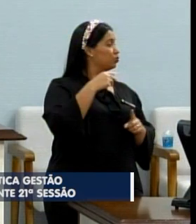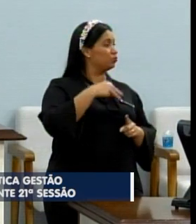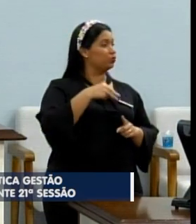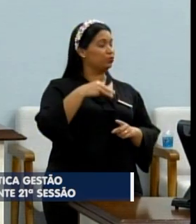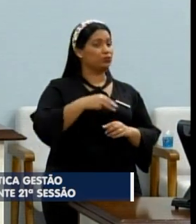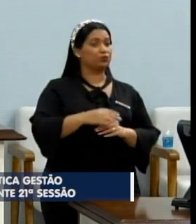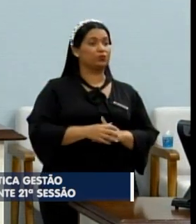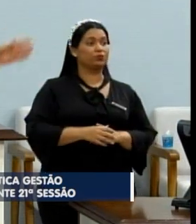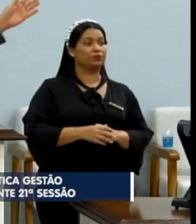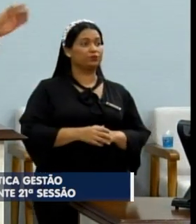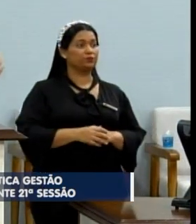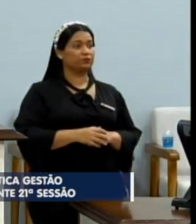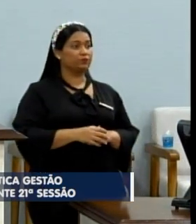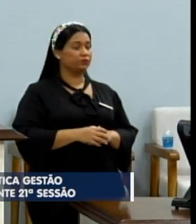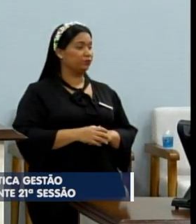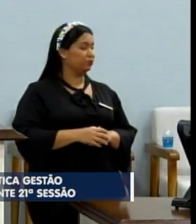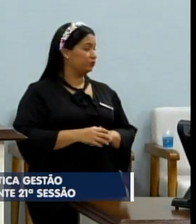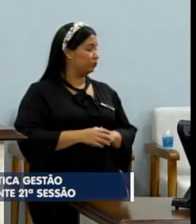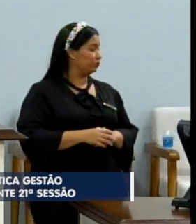senhora presidente